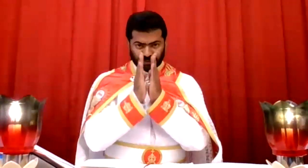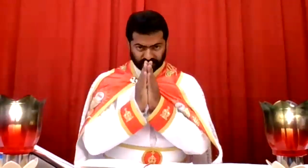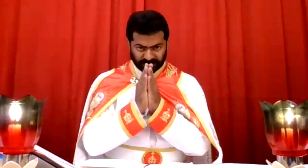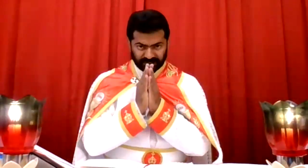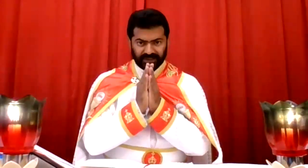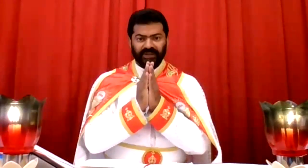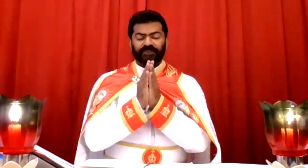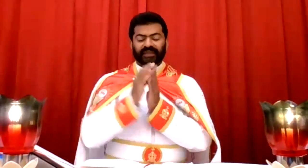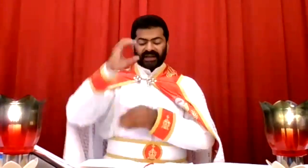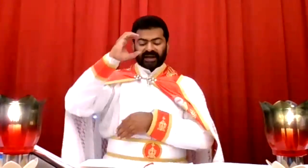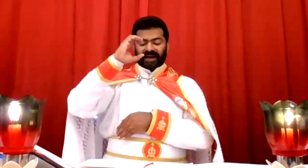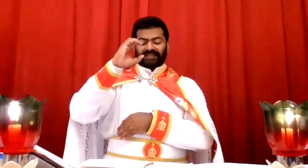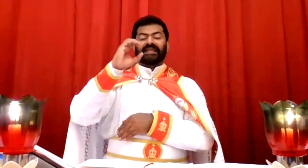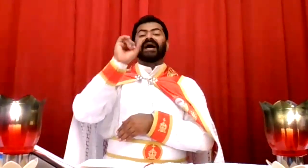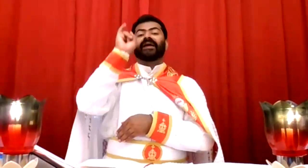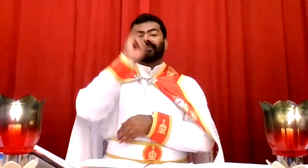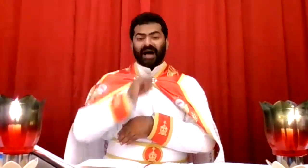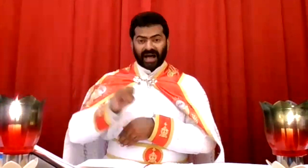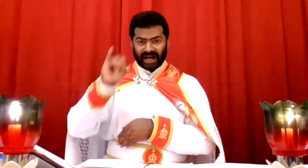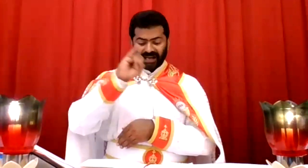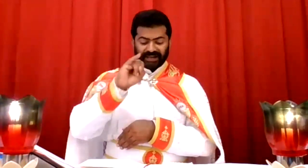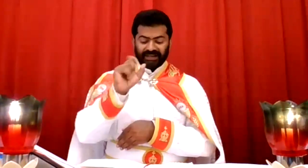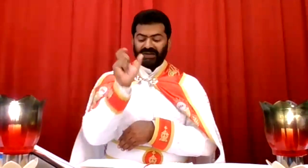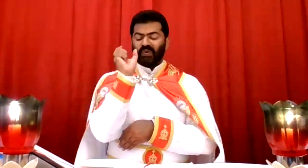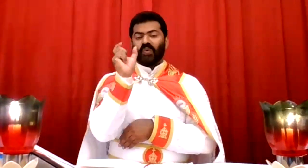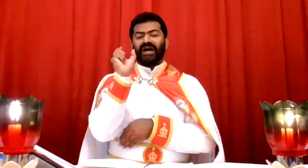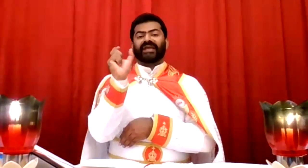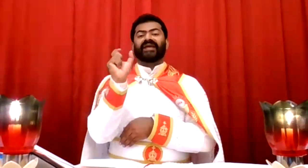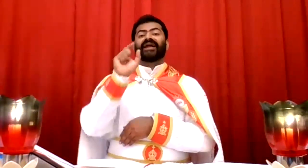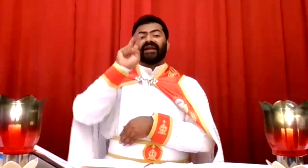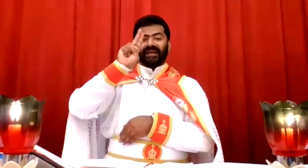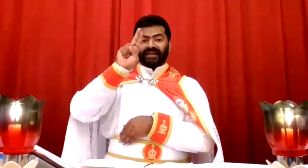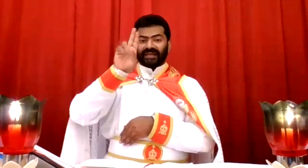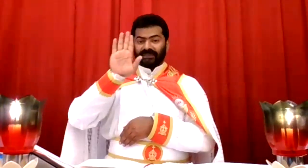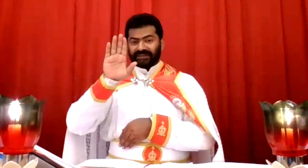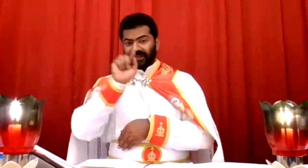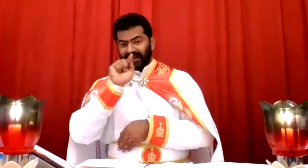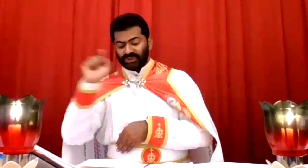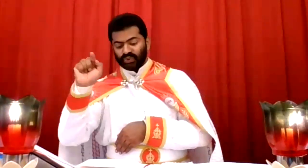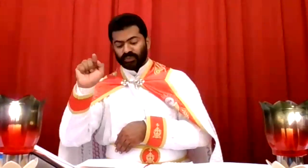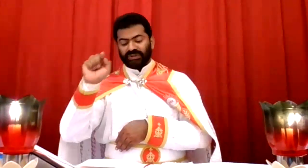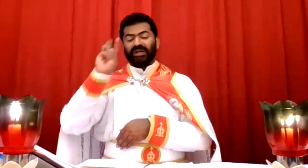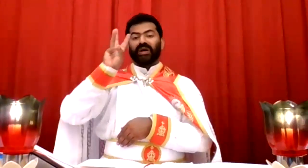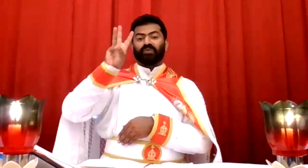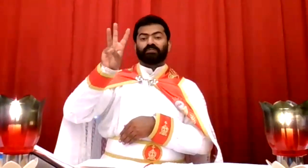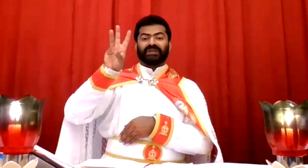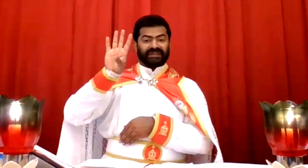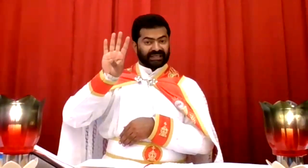മിശിഹായ്ക്ക് സ്തുതി. അധ്യായം 6 വാക്യങ്ങൾ 25